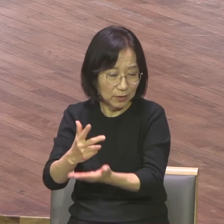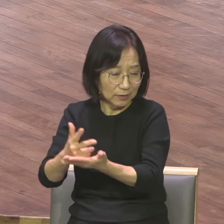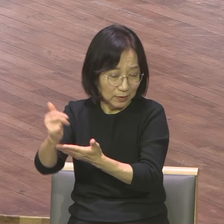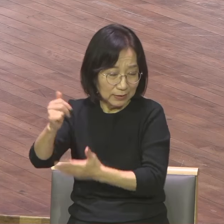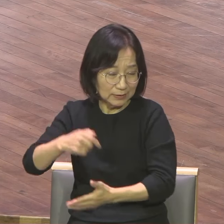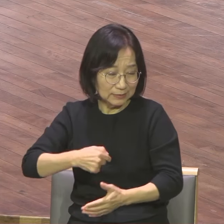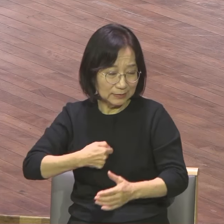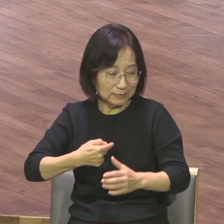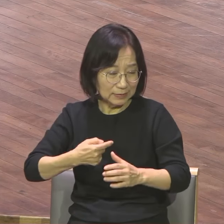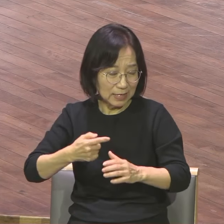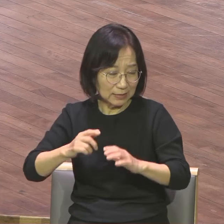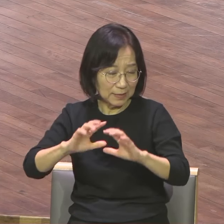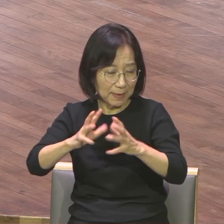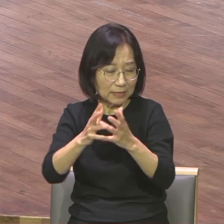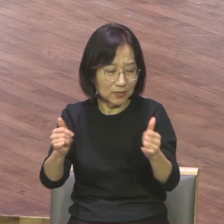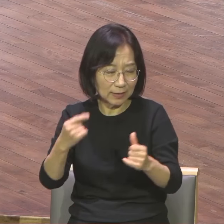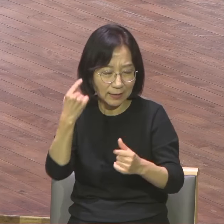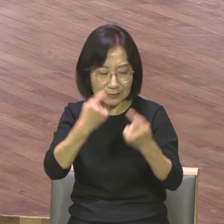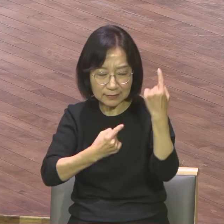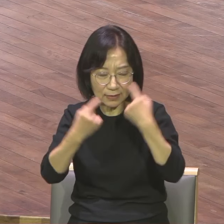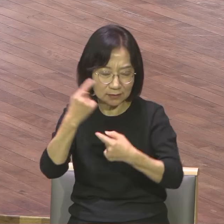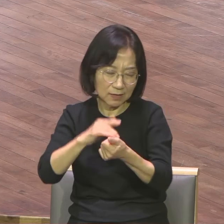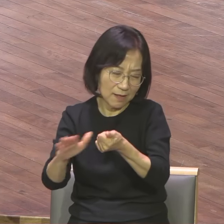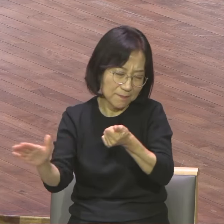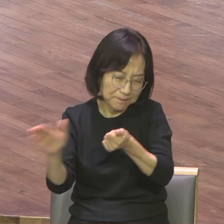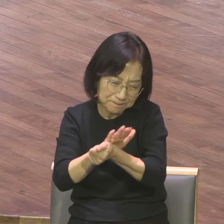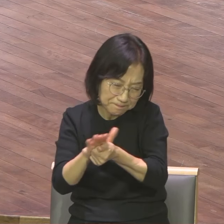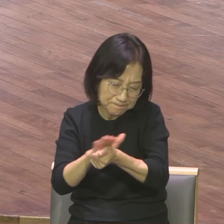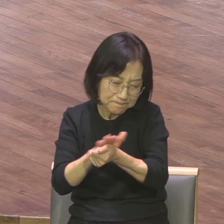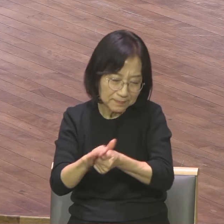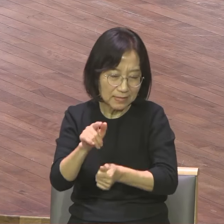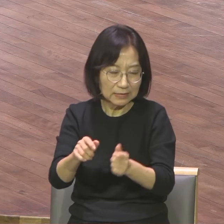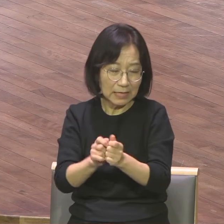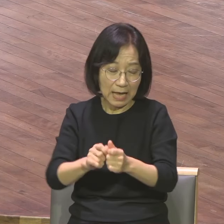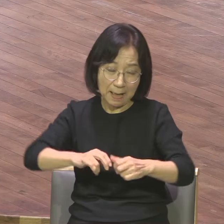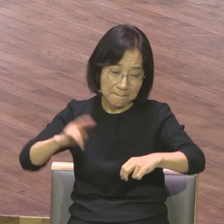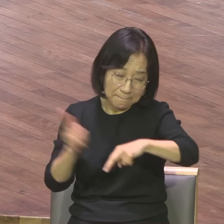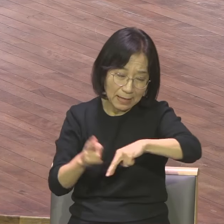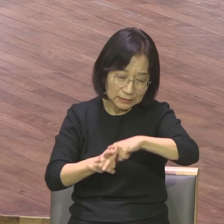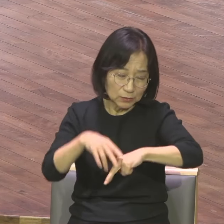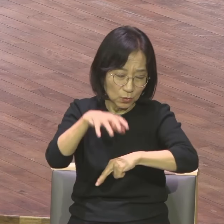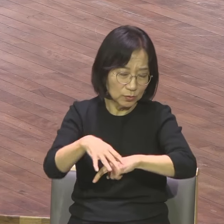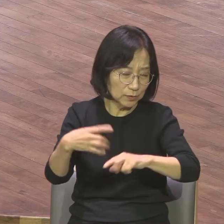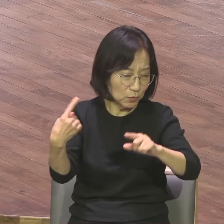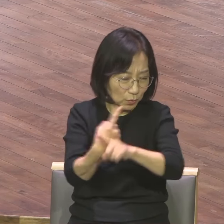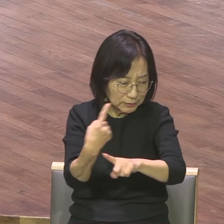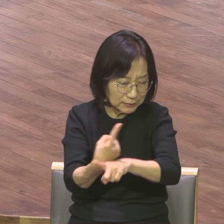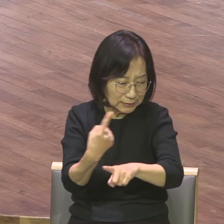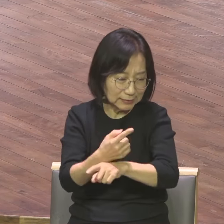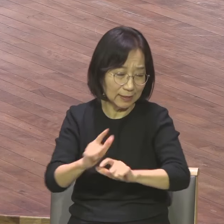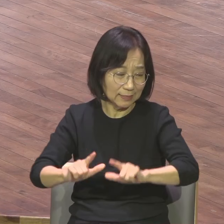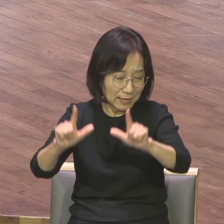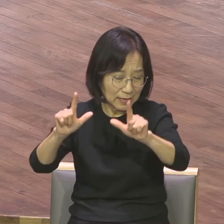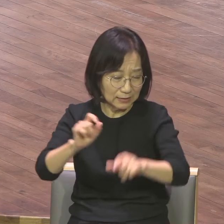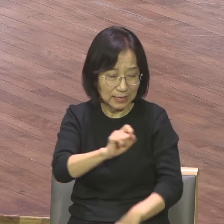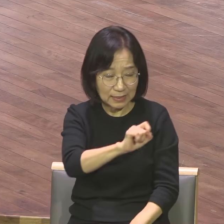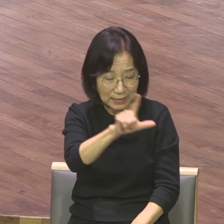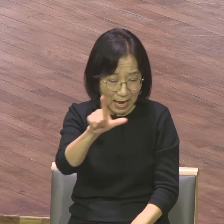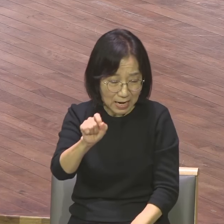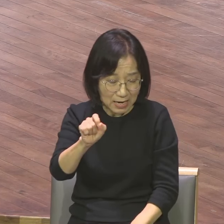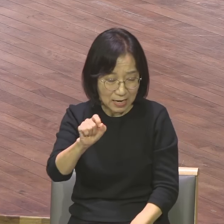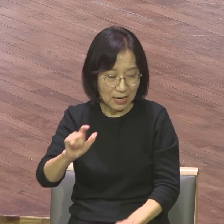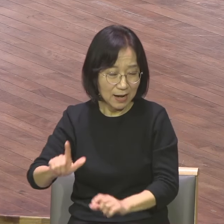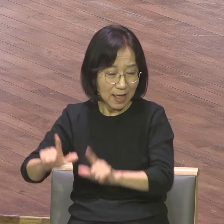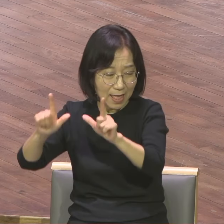읽읍시다. 여호와께서 자기 백성의 상처를 싸매시며 그들의 맞은 자리를 고치시는 날에는 달빛은